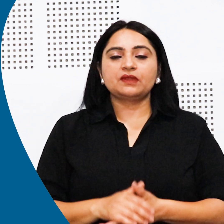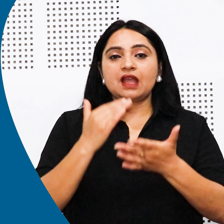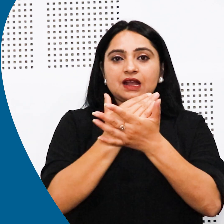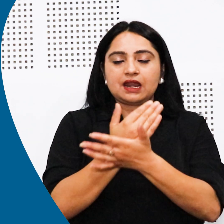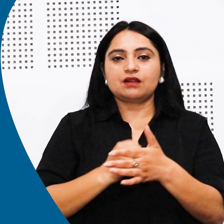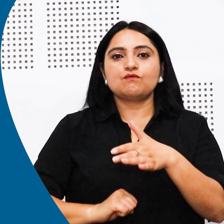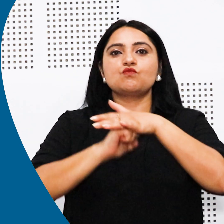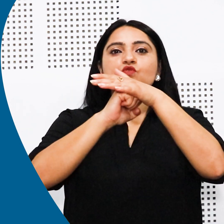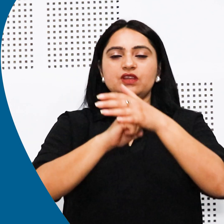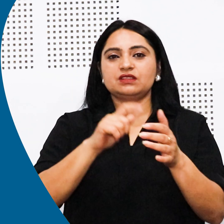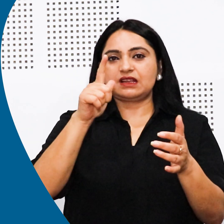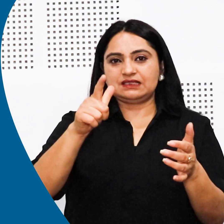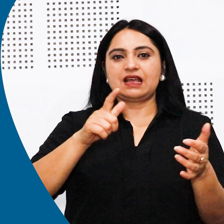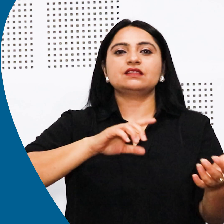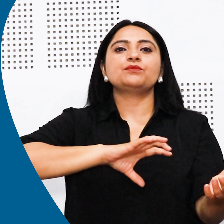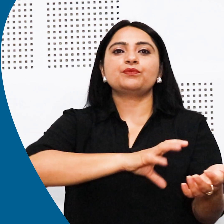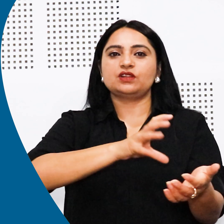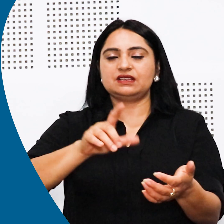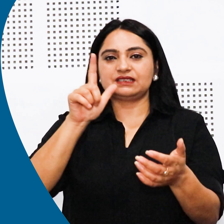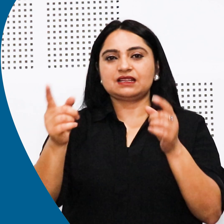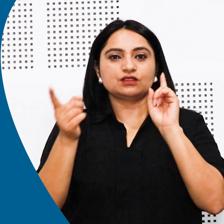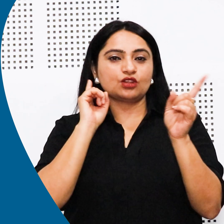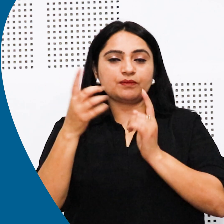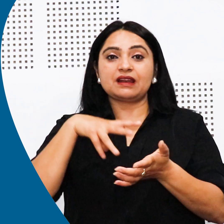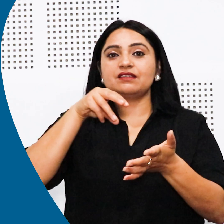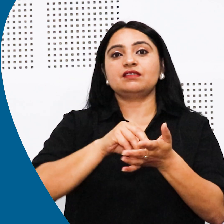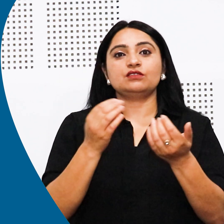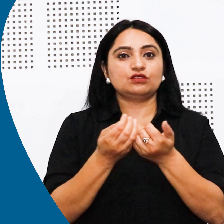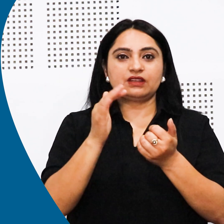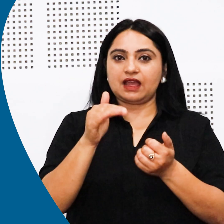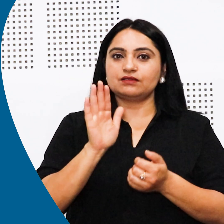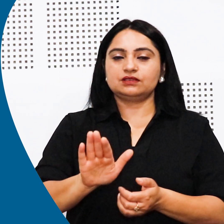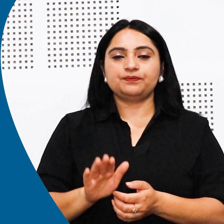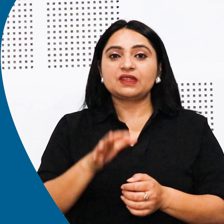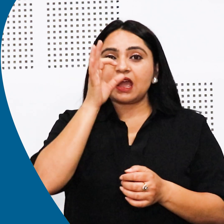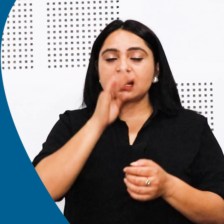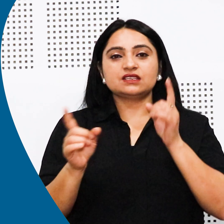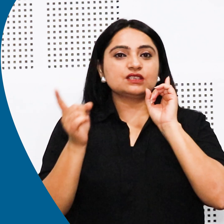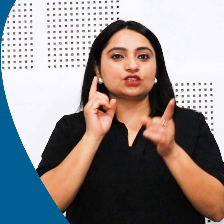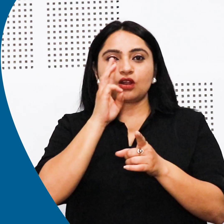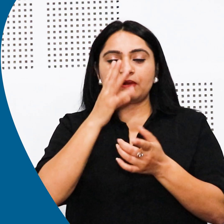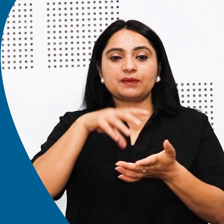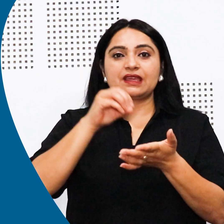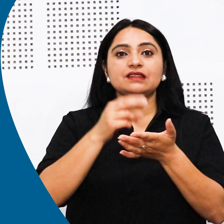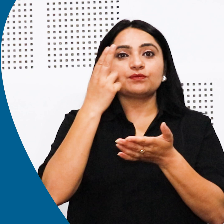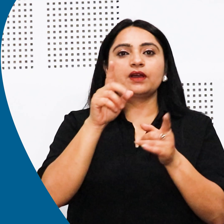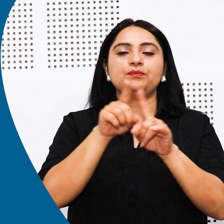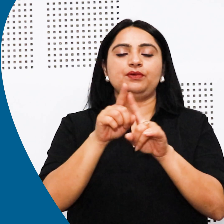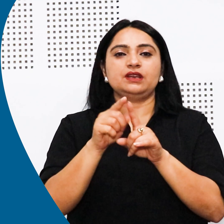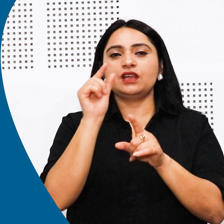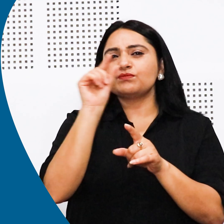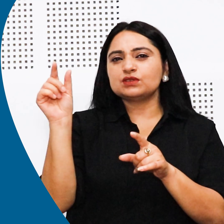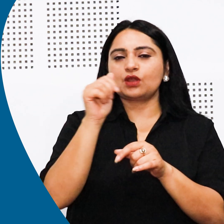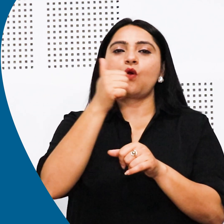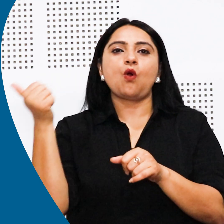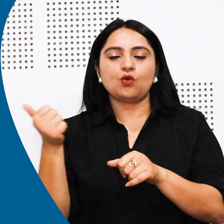कार्यक्रम मुख्यतः 7 प्रदेशका 7 नगरपालिका केन्द्रित हुँदै आएको छ। निश्चित नगरपालिकामा केन्द्रित भए पनि विषय